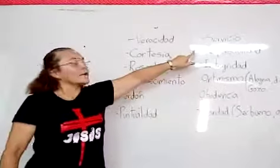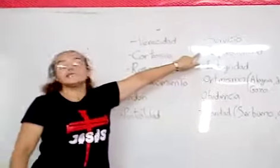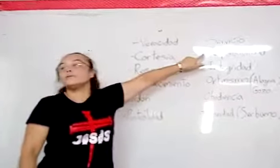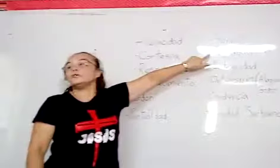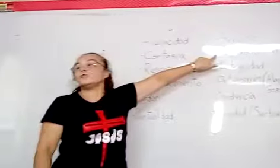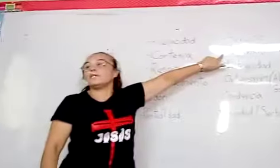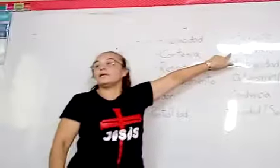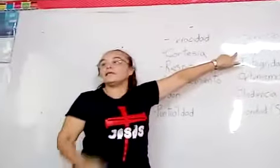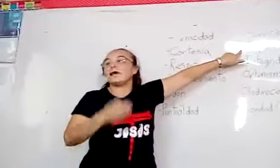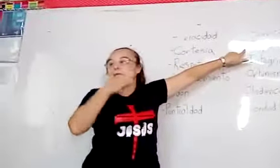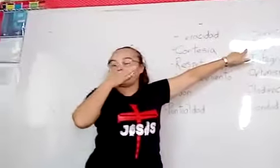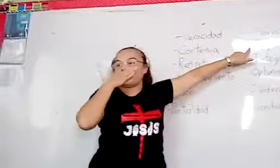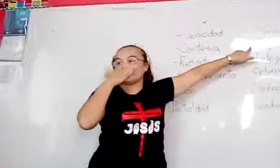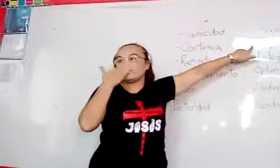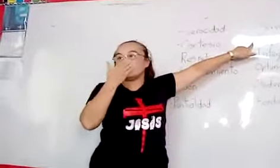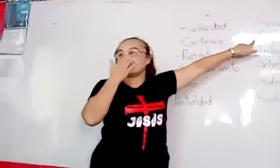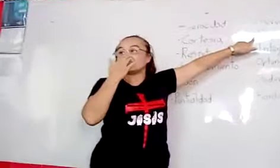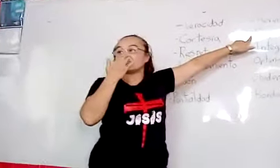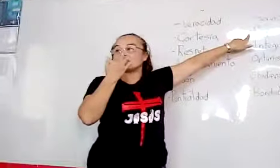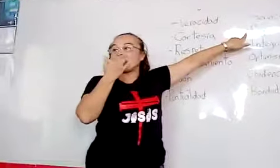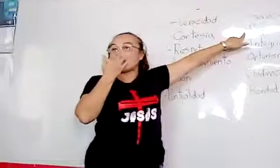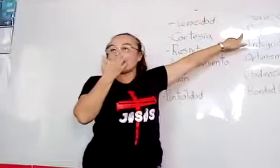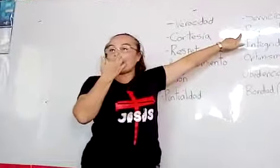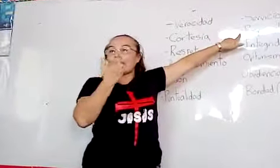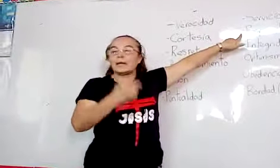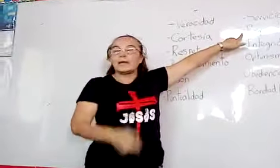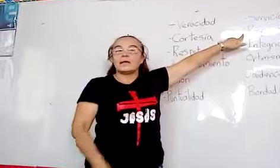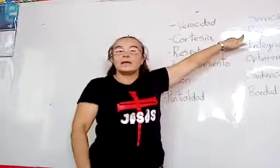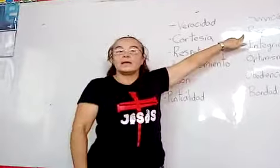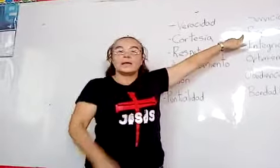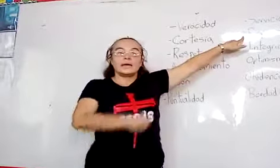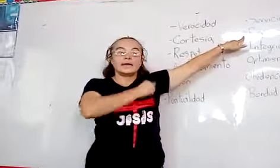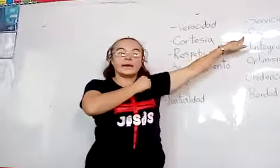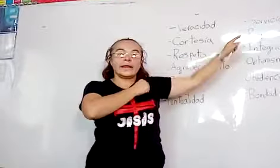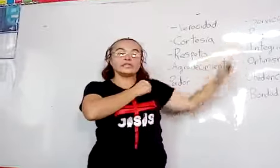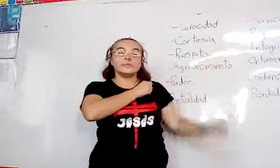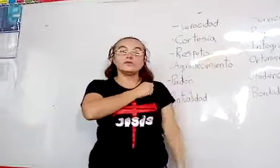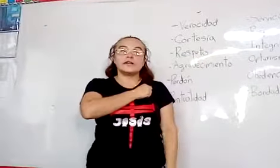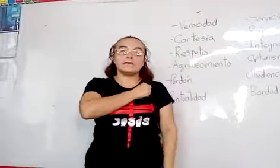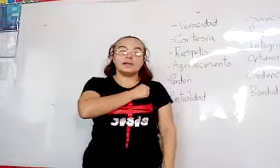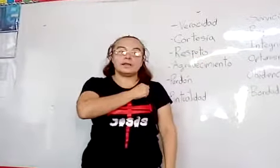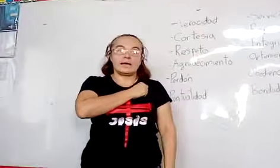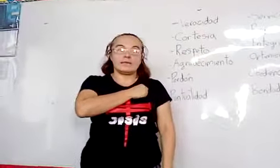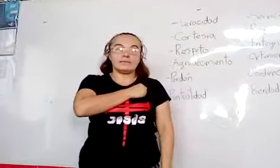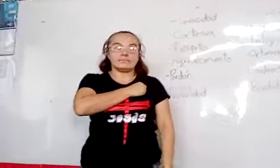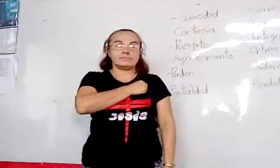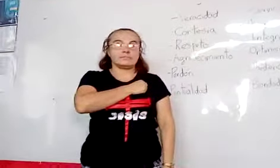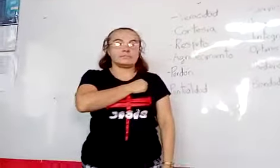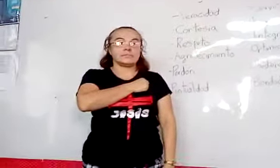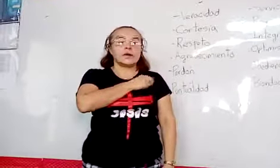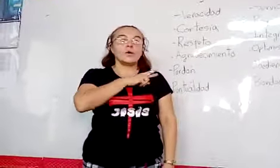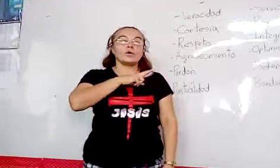responsabilidad, revelando formas, responsabilidad o